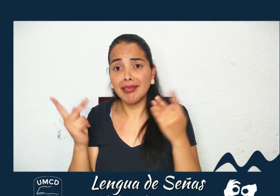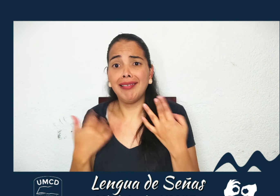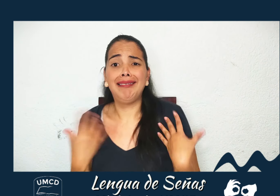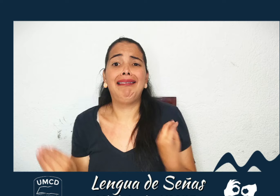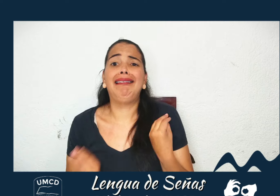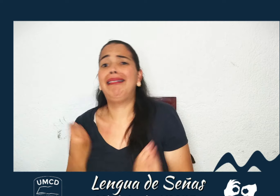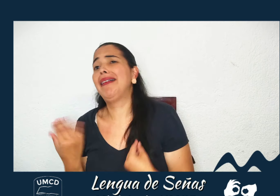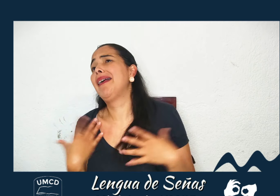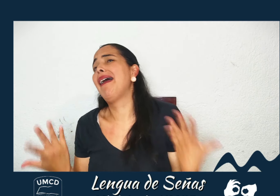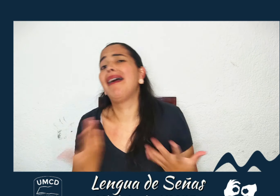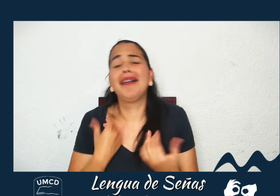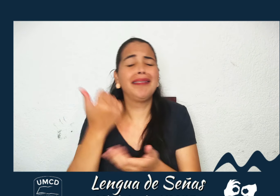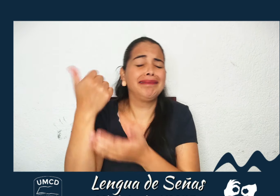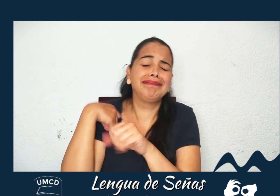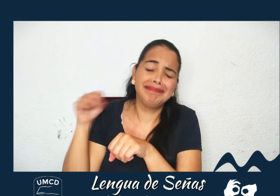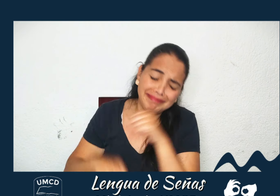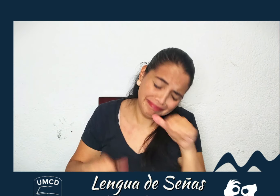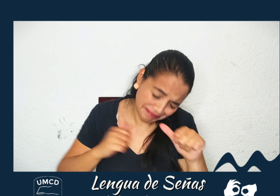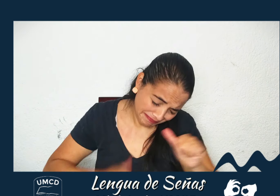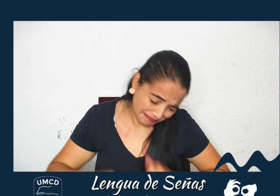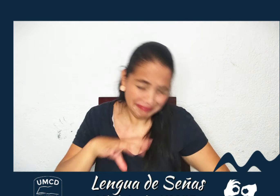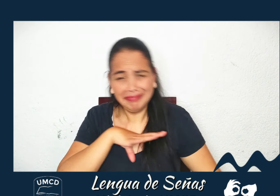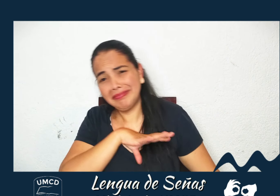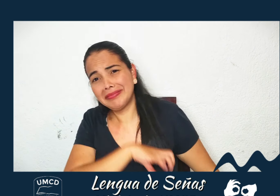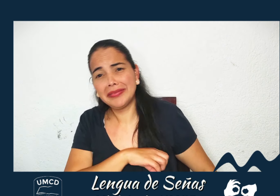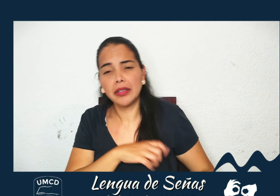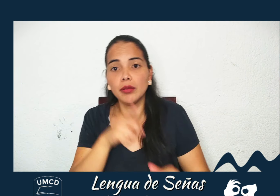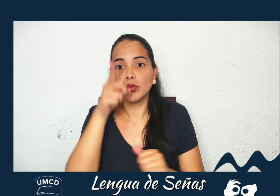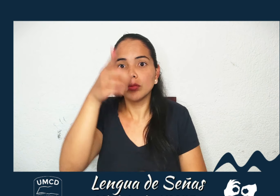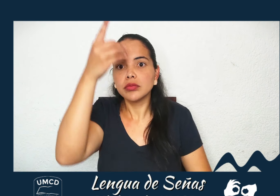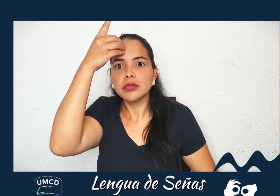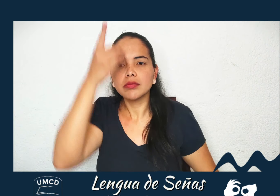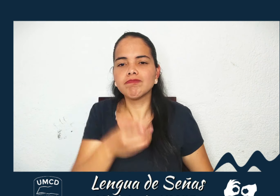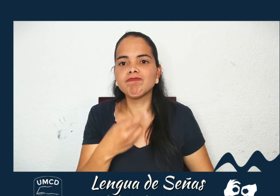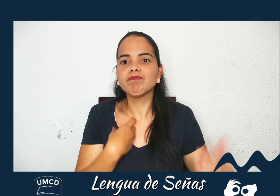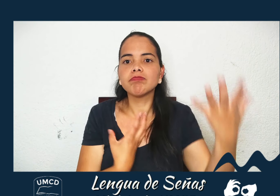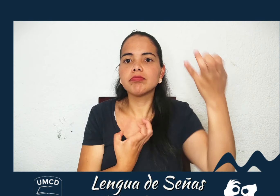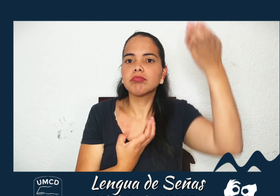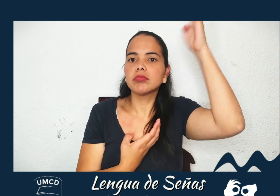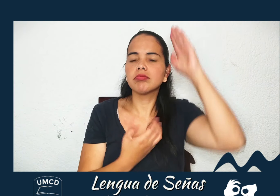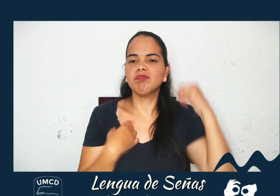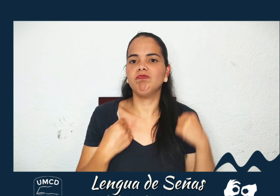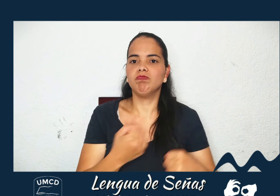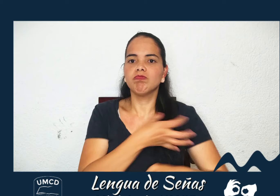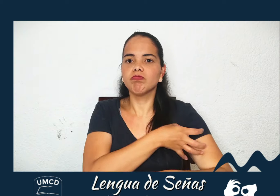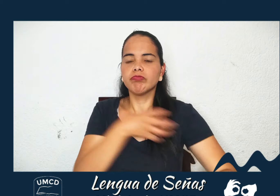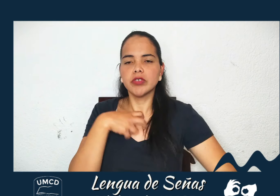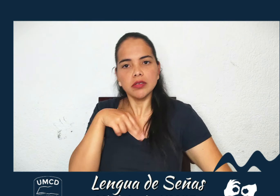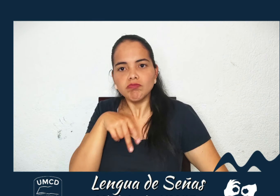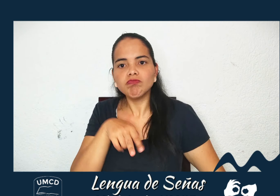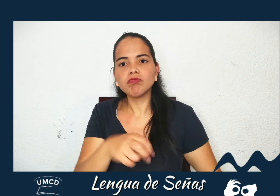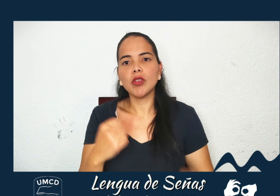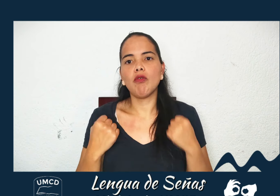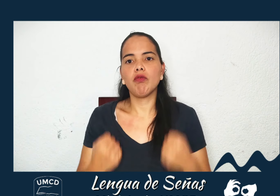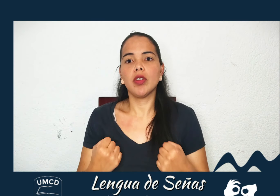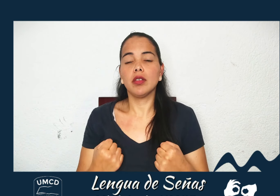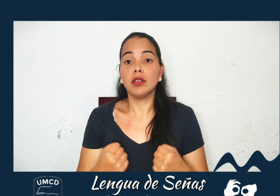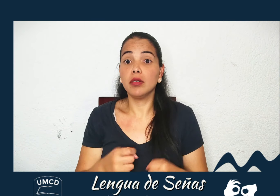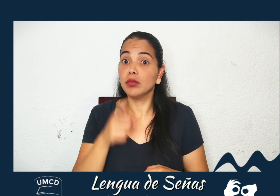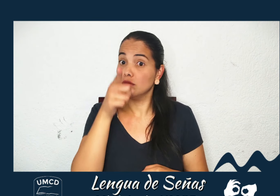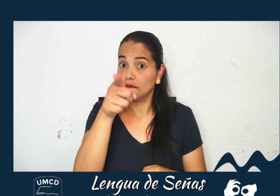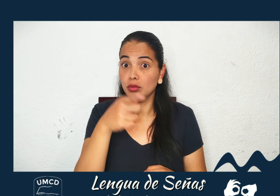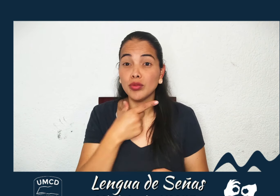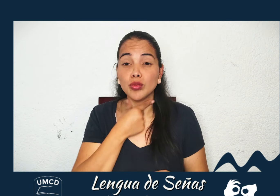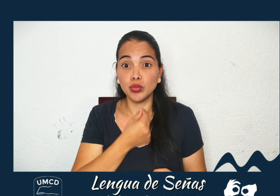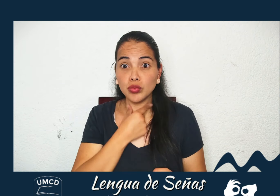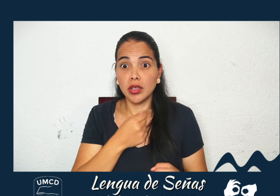irá iluminando nuestras vidas y las decisiones que tomamos serán siempre sobre el camino correcto. Si